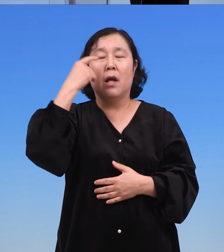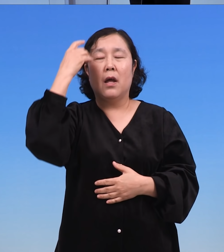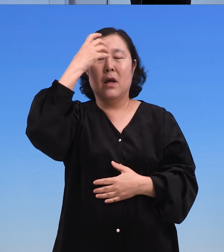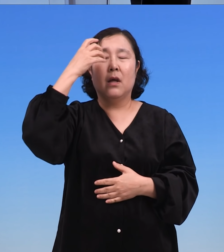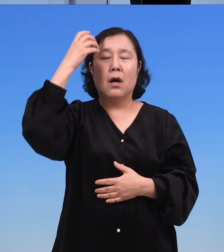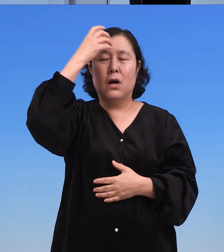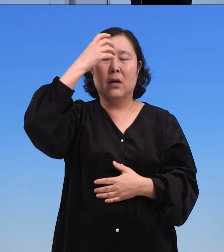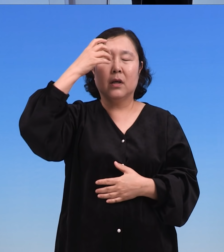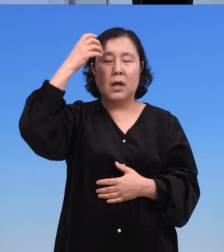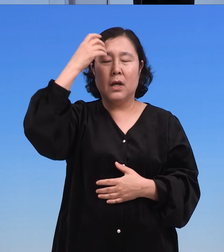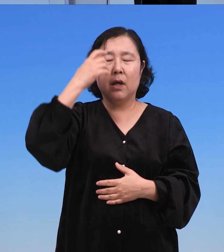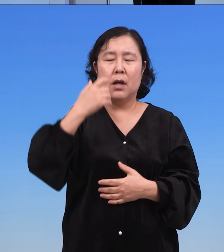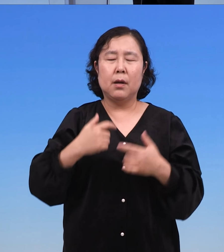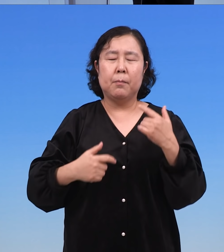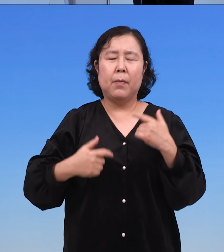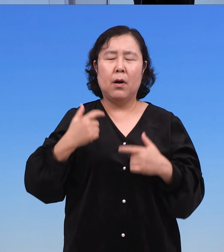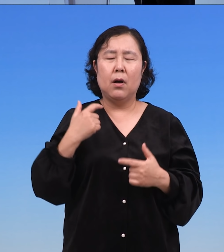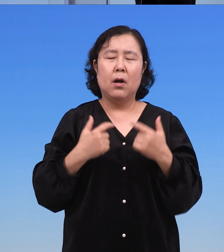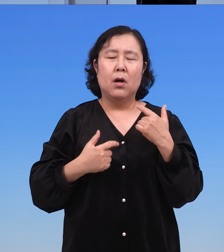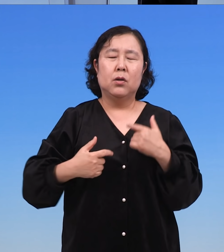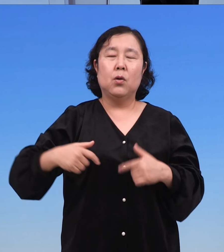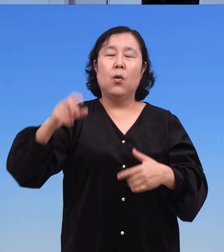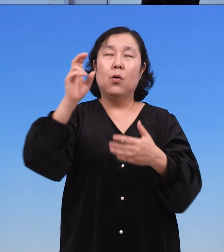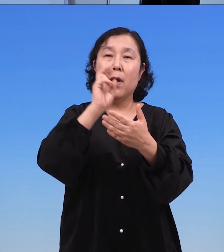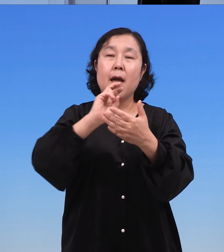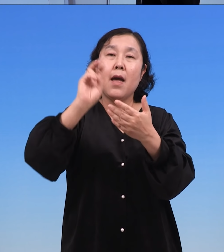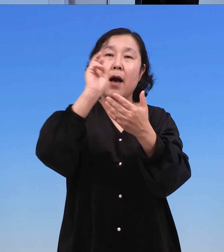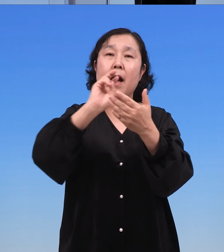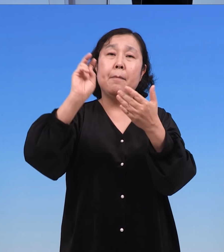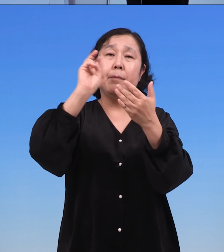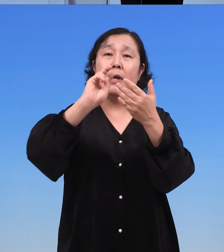내 영 기뻐 노래합니다.